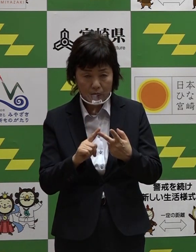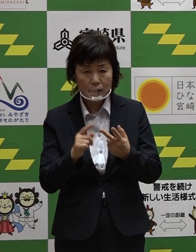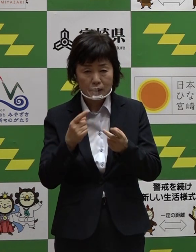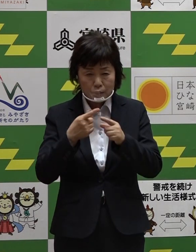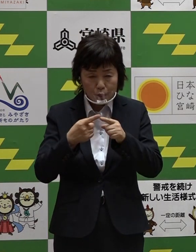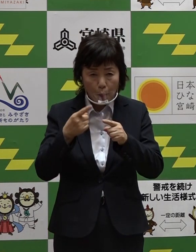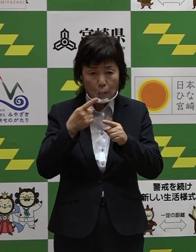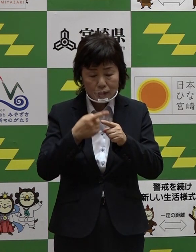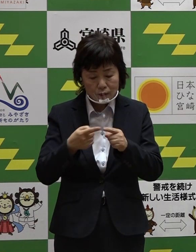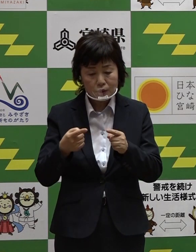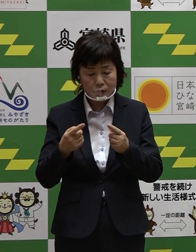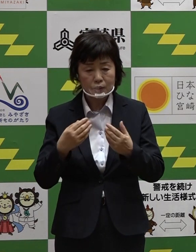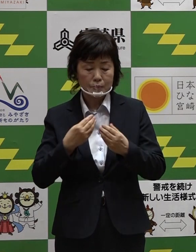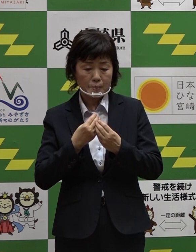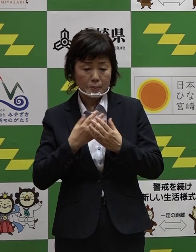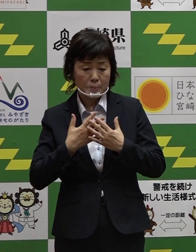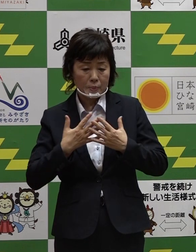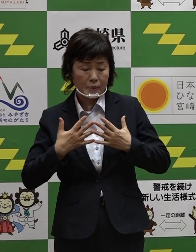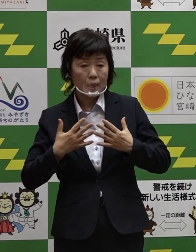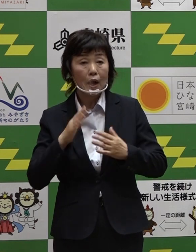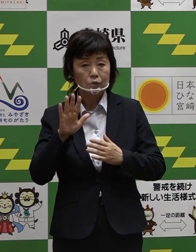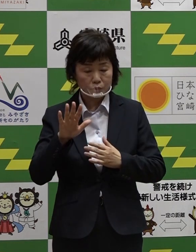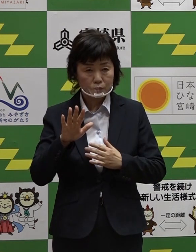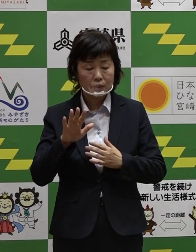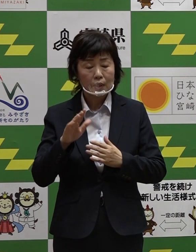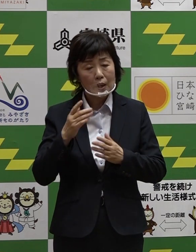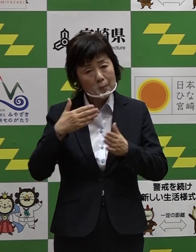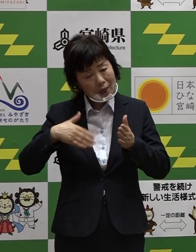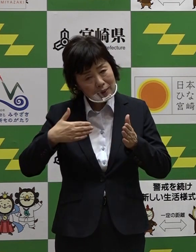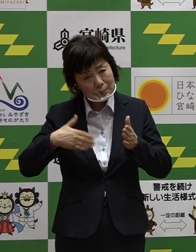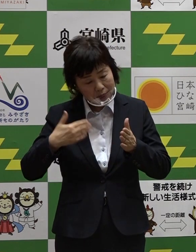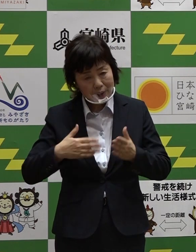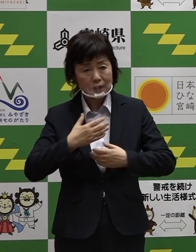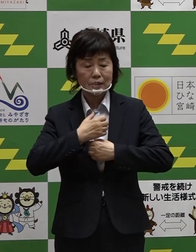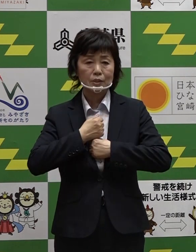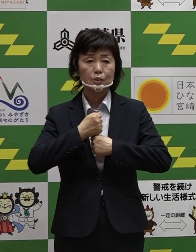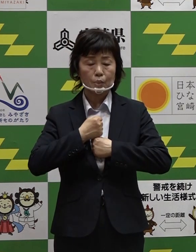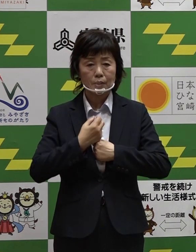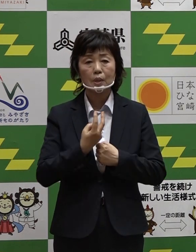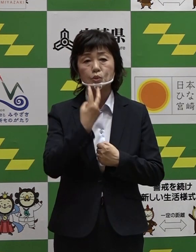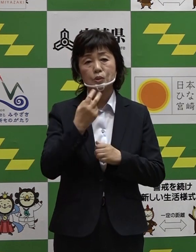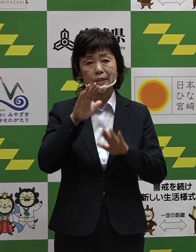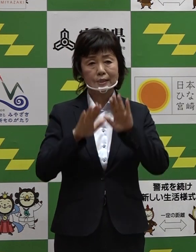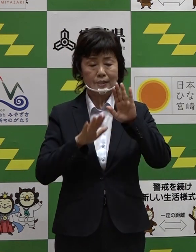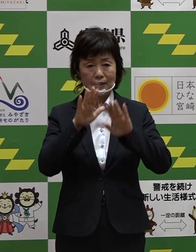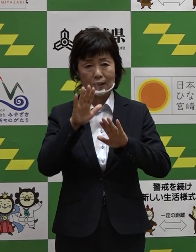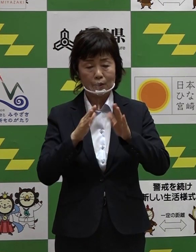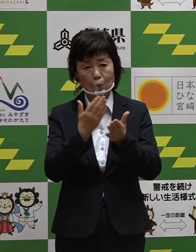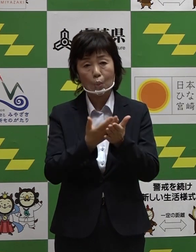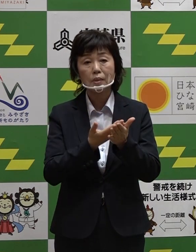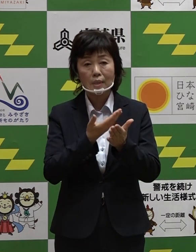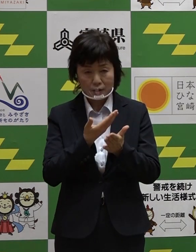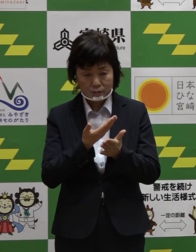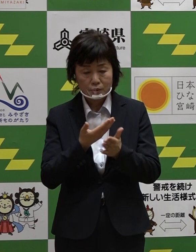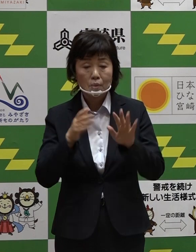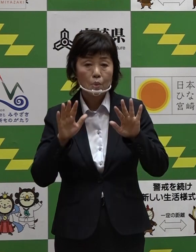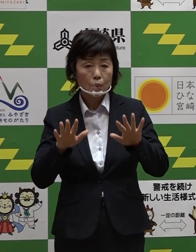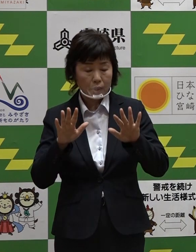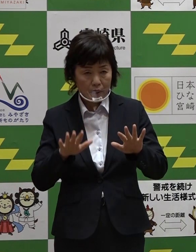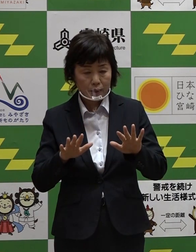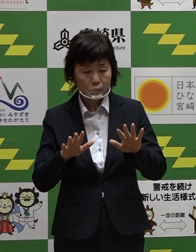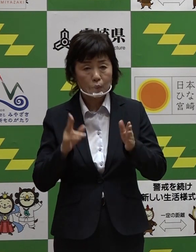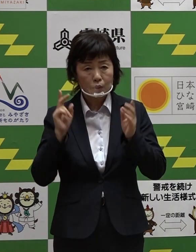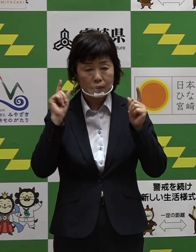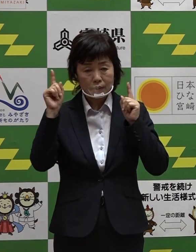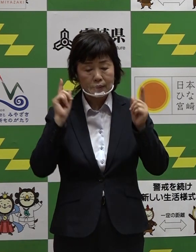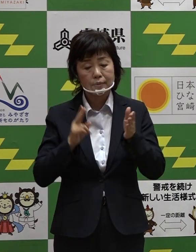されている状況の中ではありますが、まだまだ慎重な空気が残っている中で、今回のような旅して応援キャン